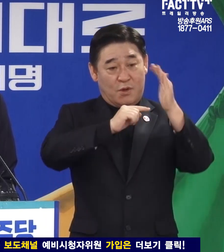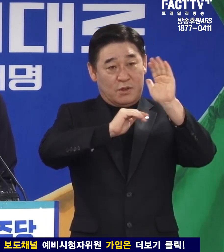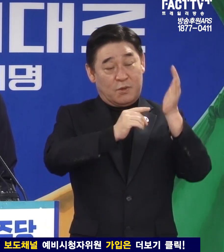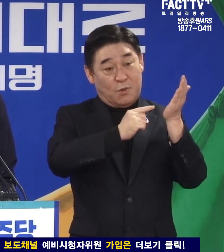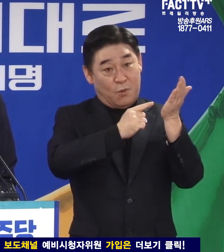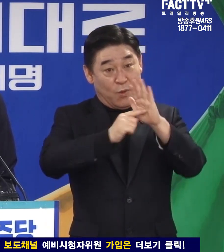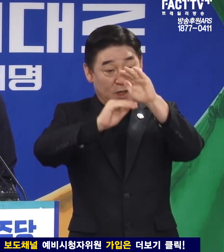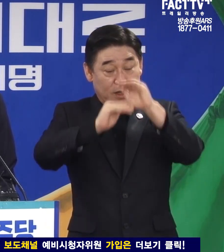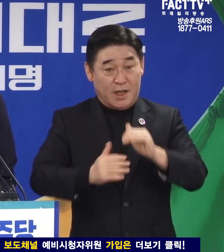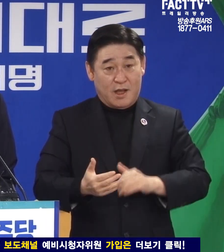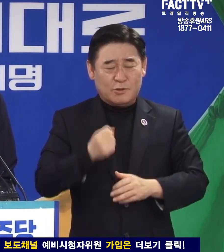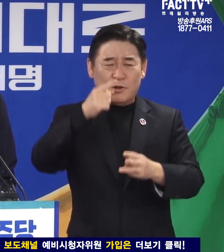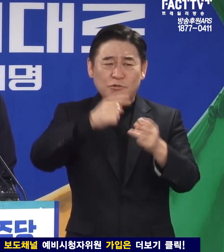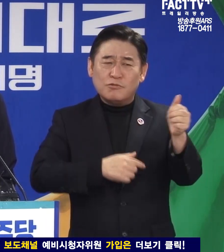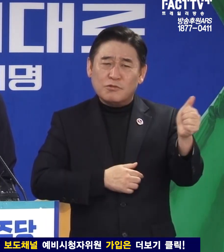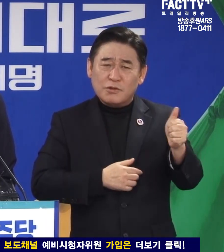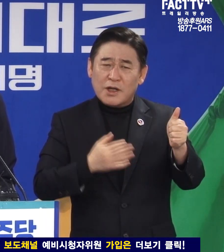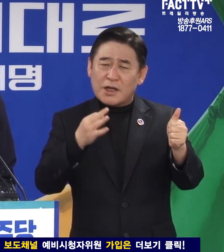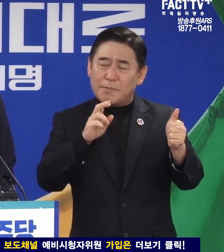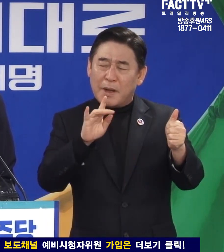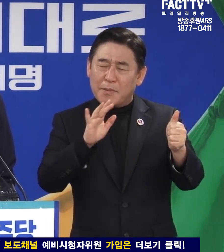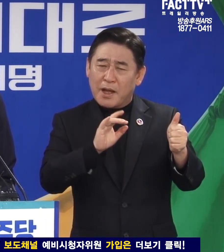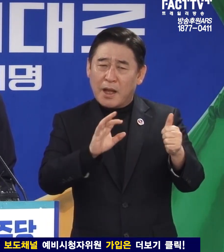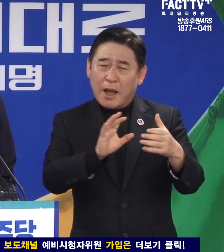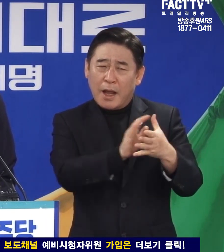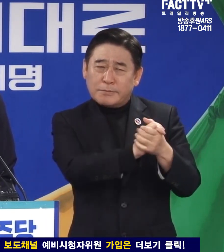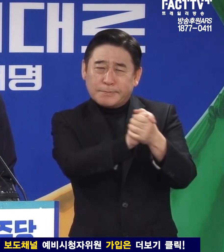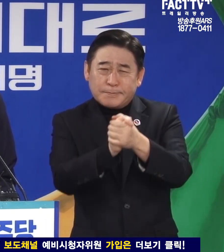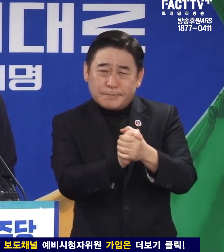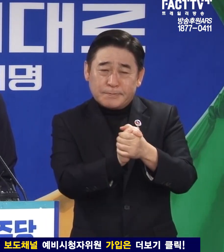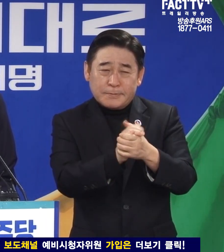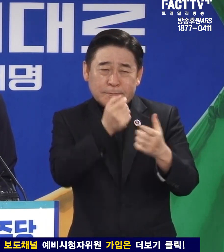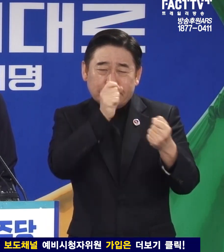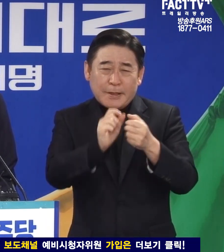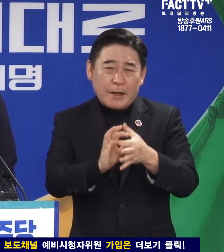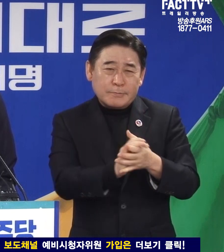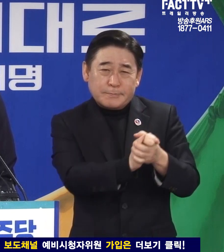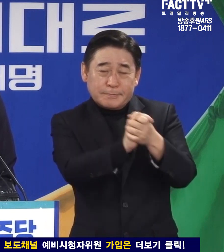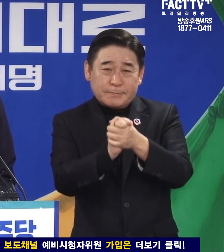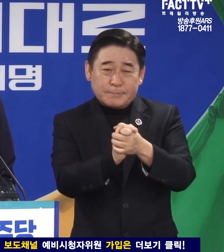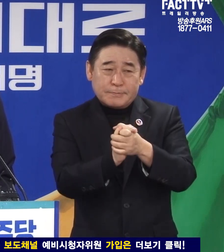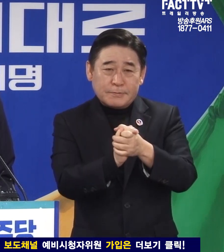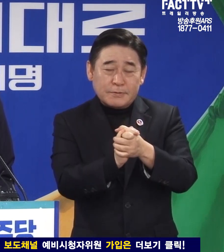내용으로 윤석열 후보와 김만배가 매우 깊은 관계이고